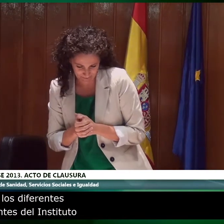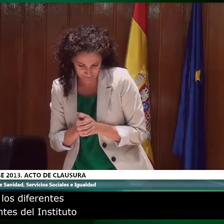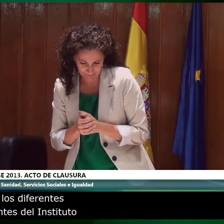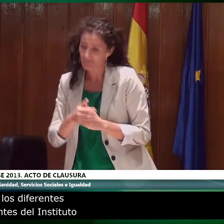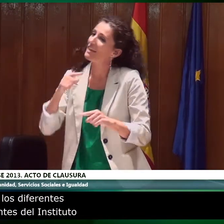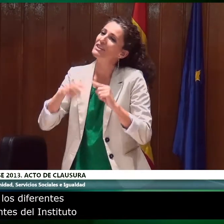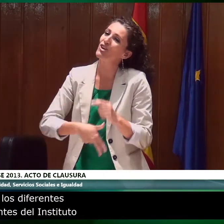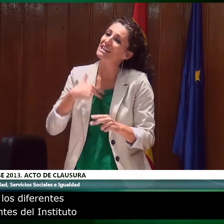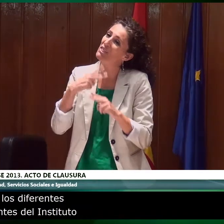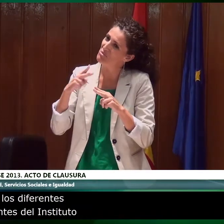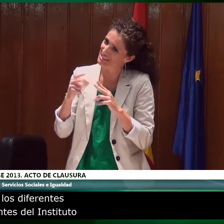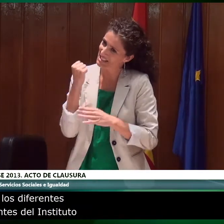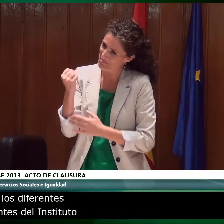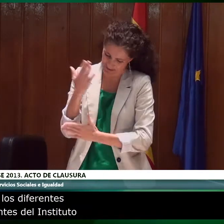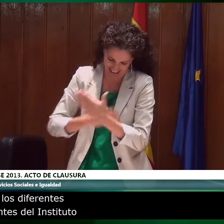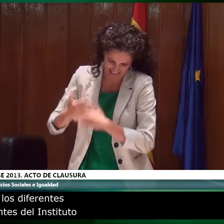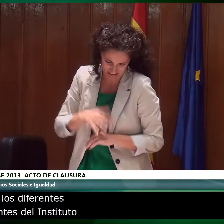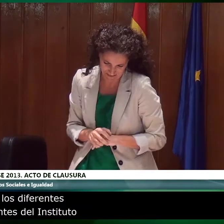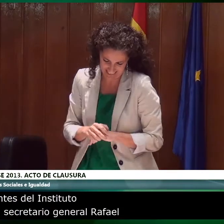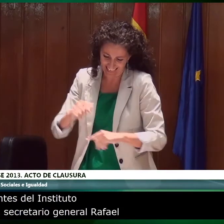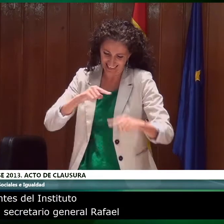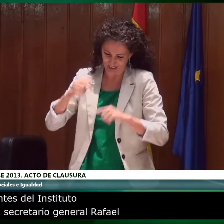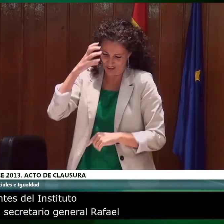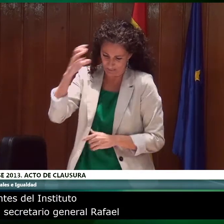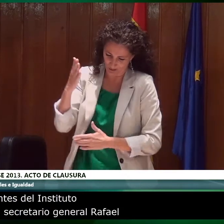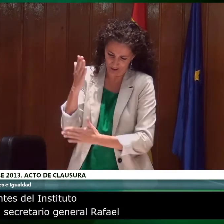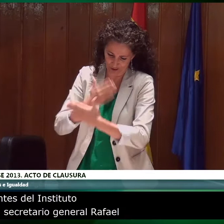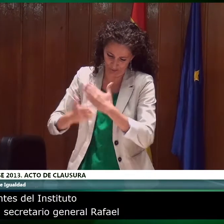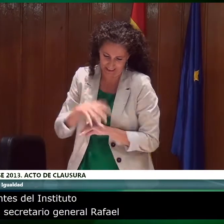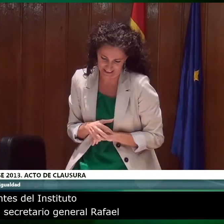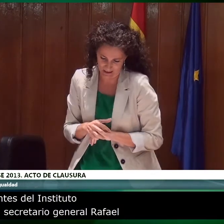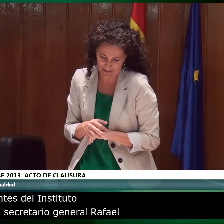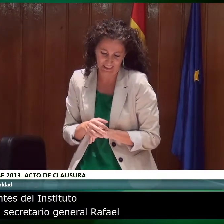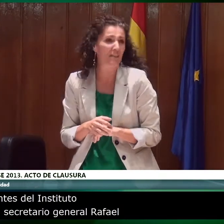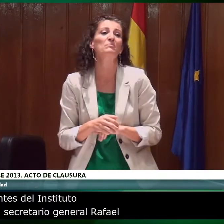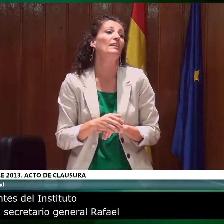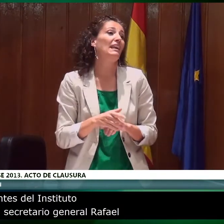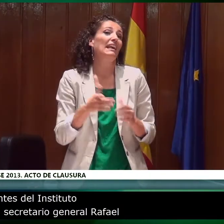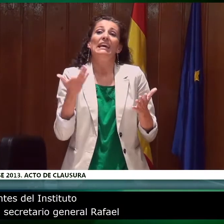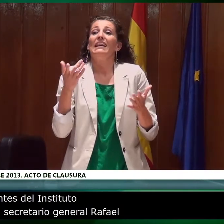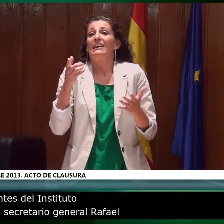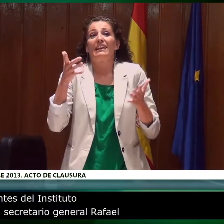tremiño director general de políticas de apoyo a la discapacidad y director del Real pató sobre discapacidad